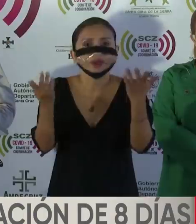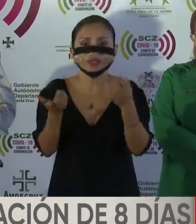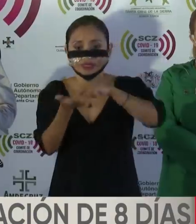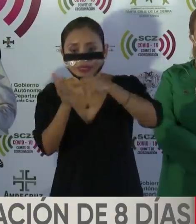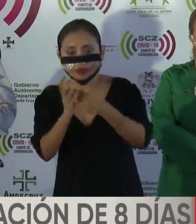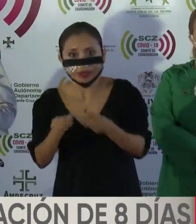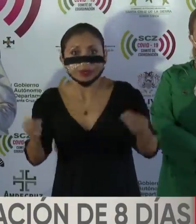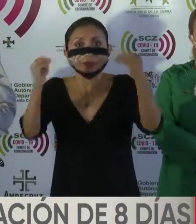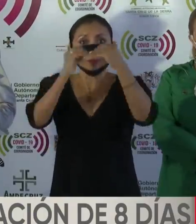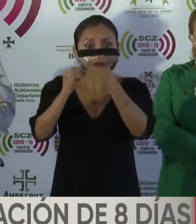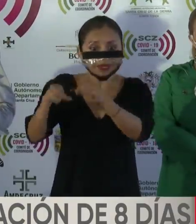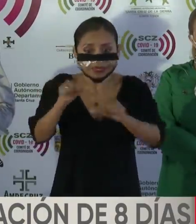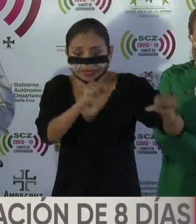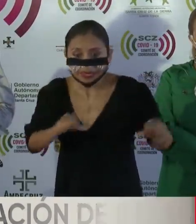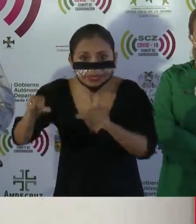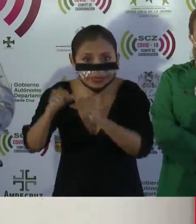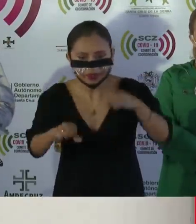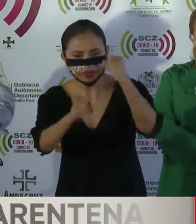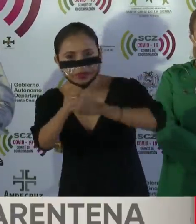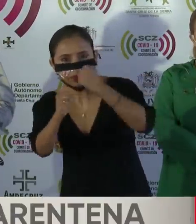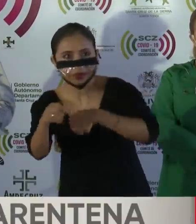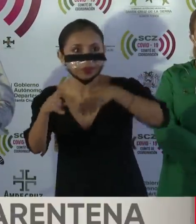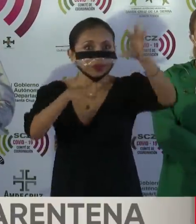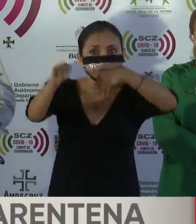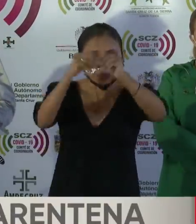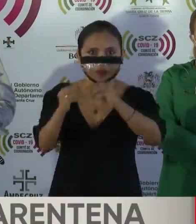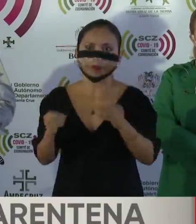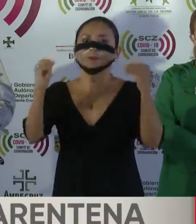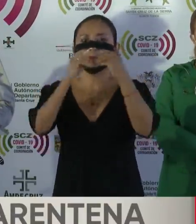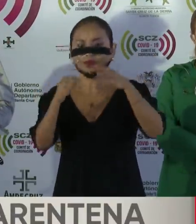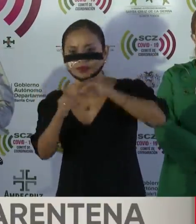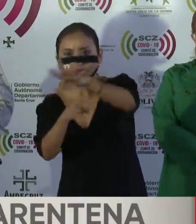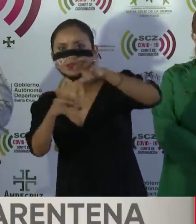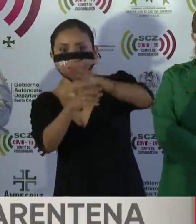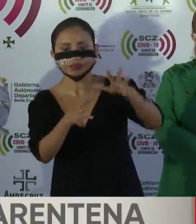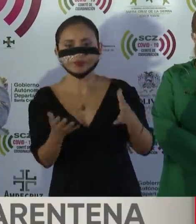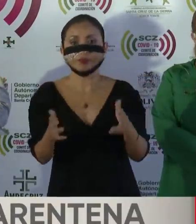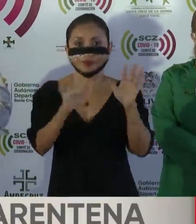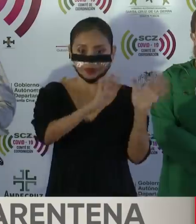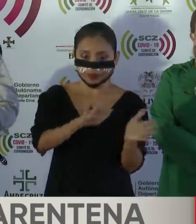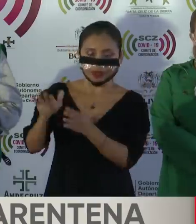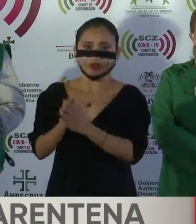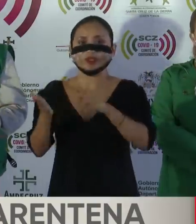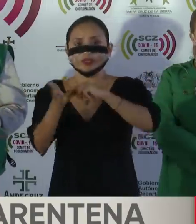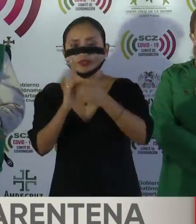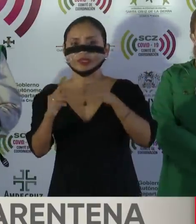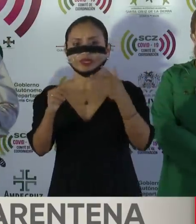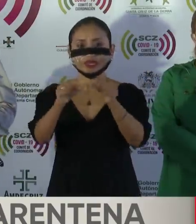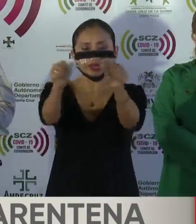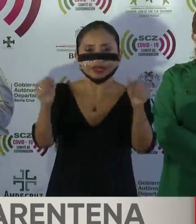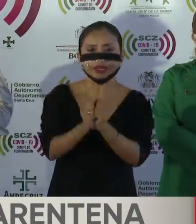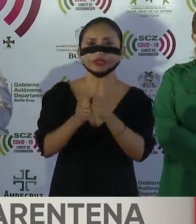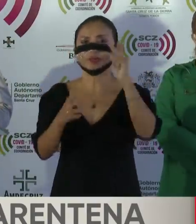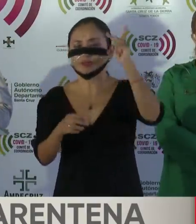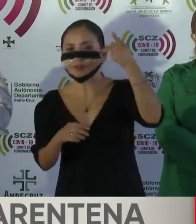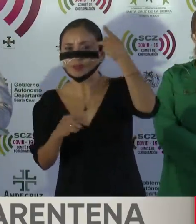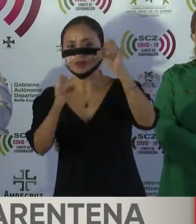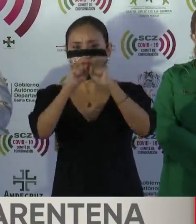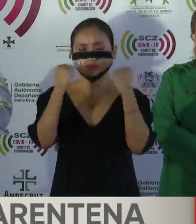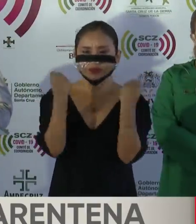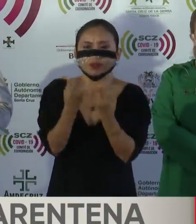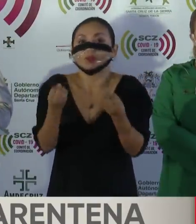actividad, mayor nivel de contacto. Entre el sector público, seguridad social y privado, se han